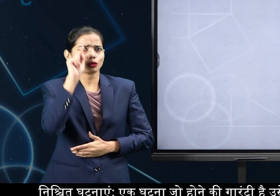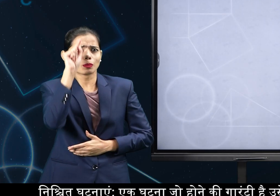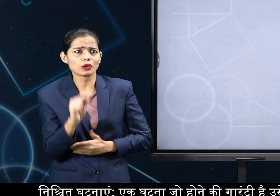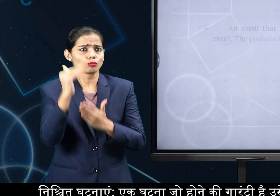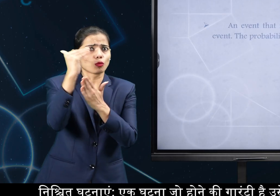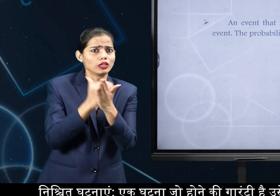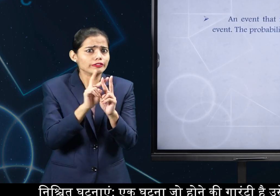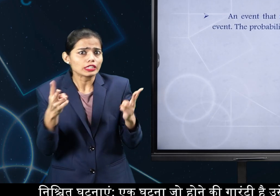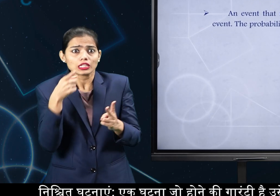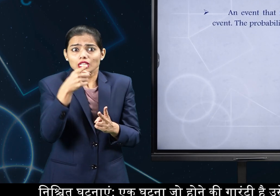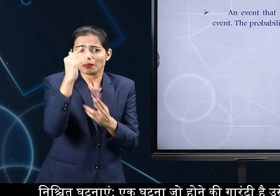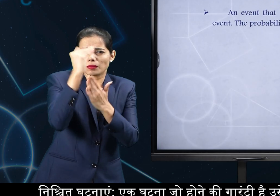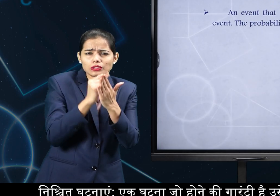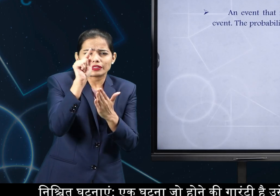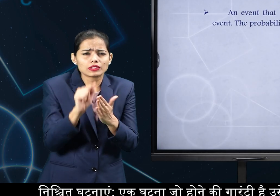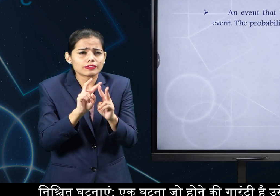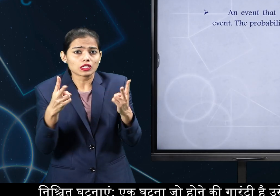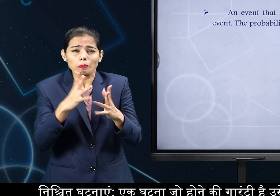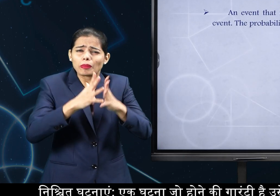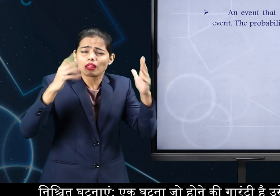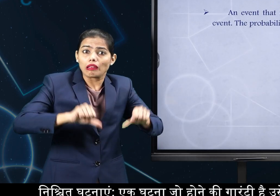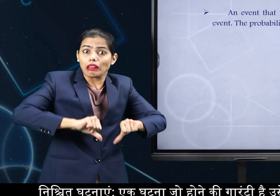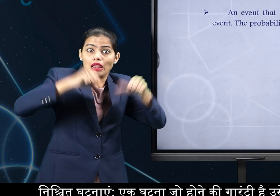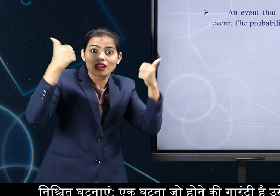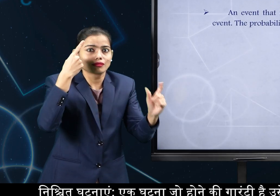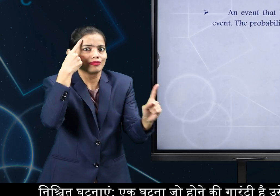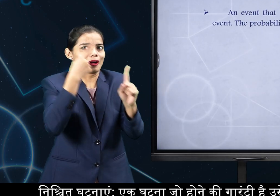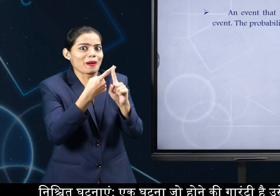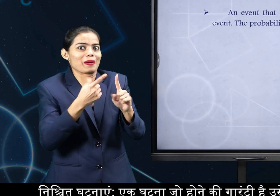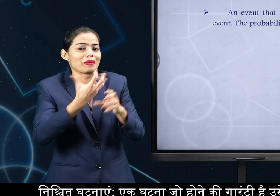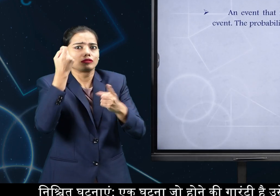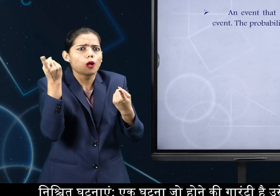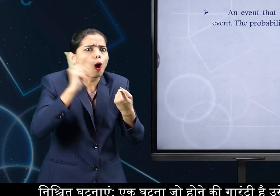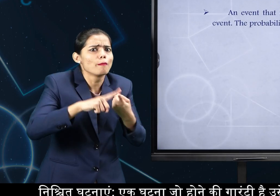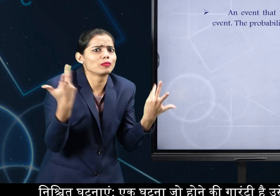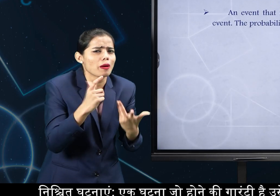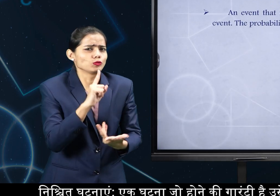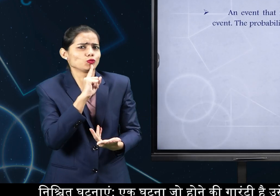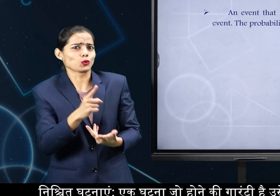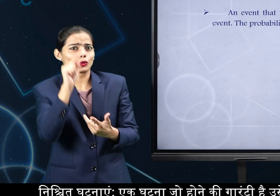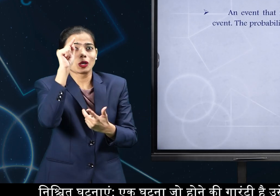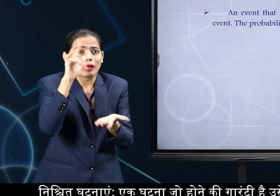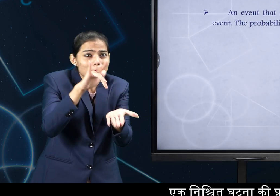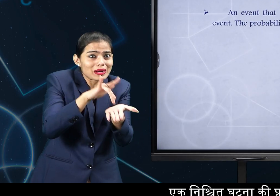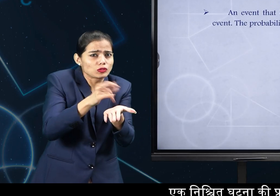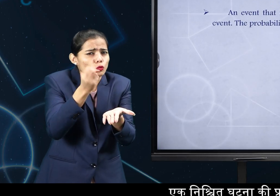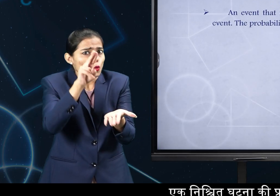निश्चित घटनाएं, एक घटना जो होने की गारंटी है उसे निश्चित या निश्चित घटना कहा जाता है। एक निश्चित